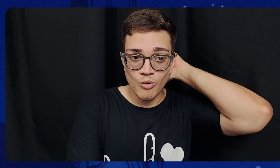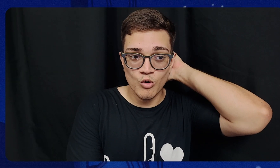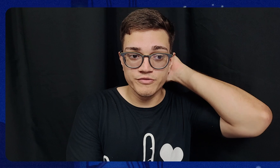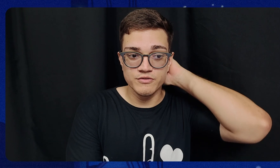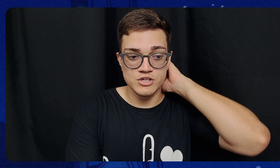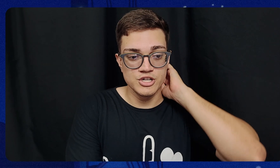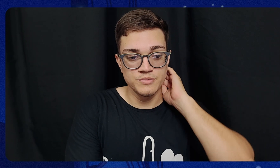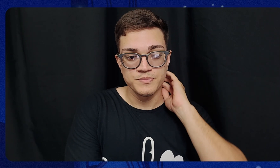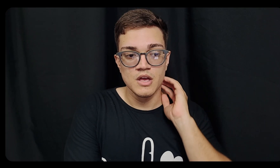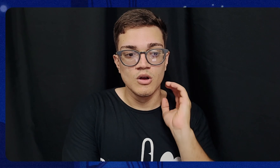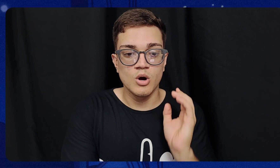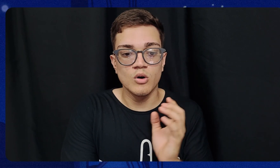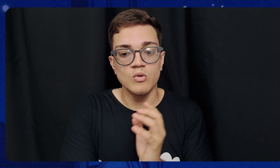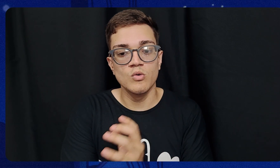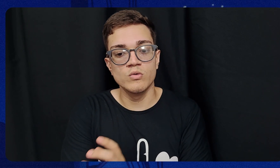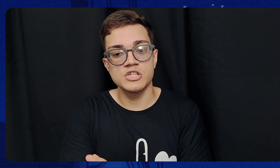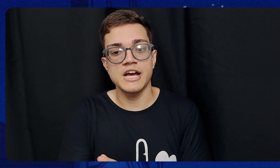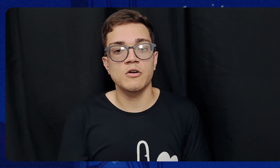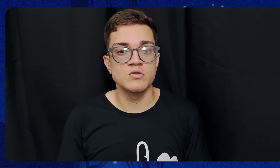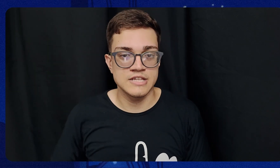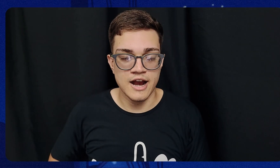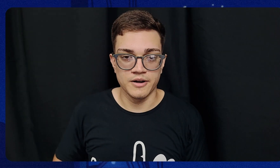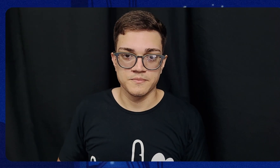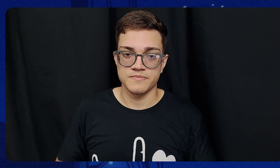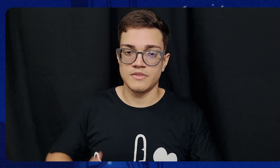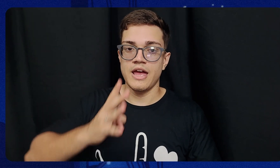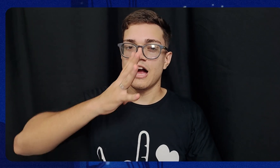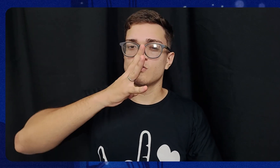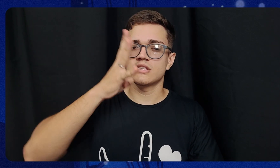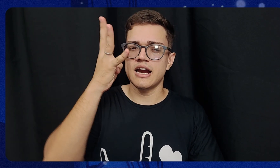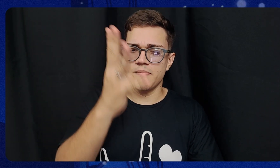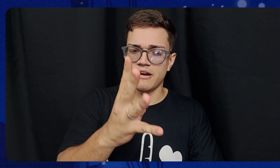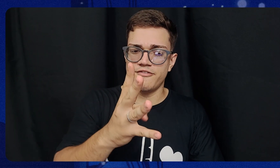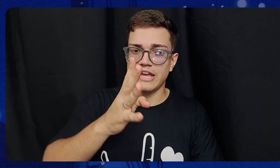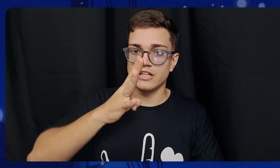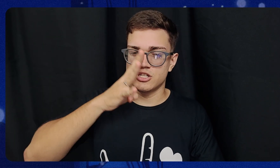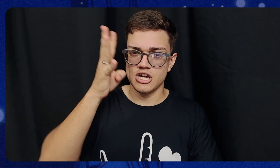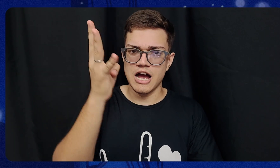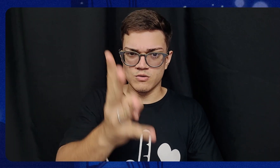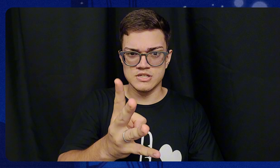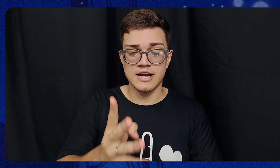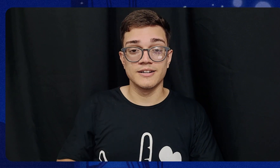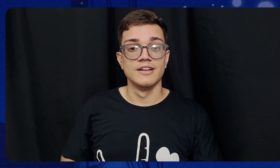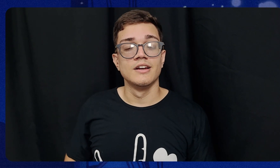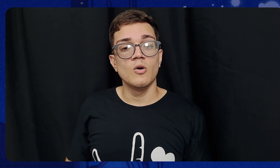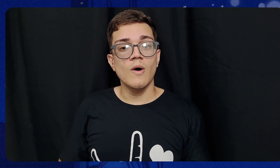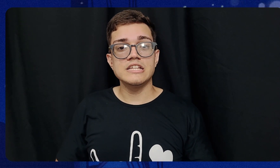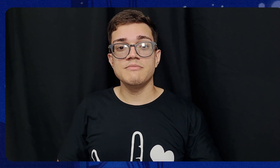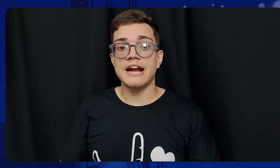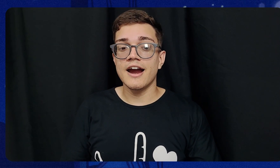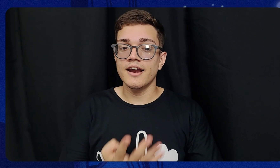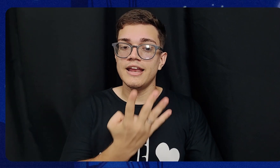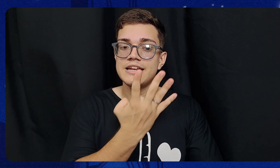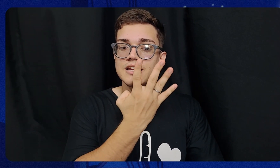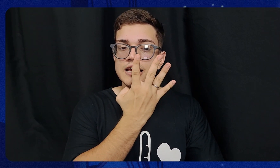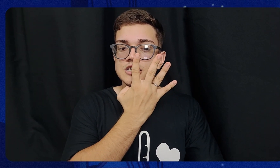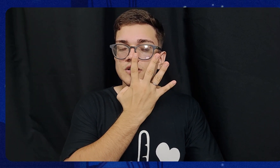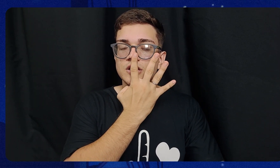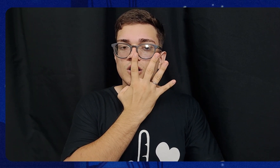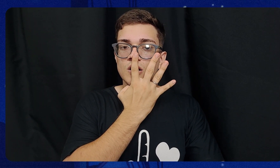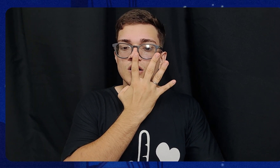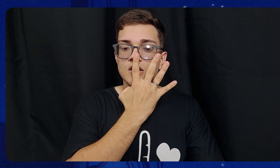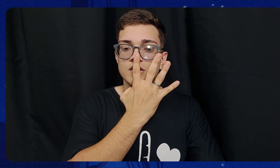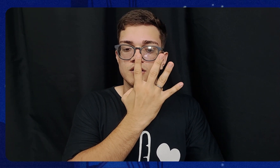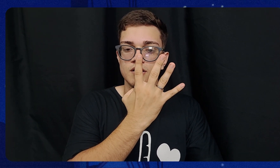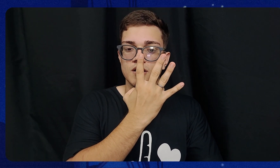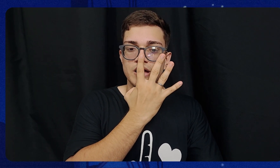não confundir com o de acusar, né? Acusar é para frente, acusar. O admirar, ele é de ladinho aqui,